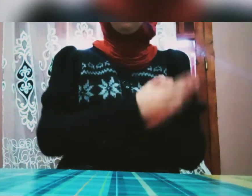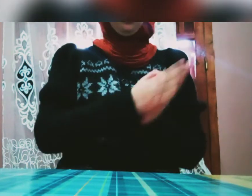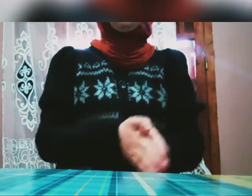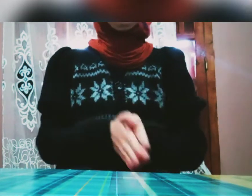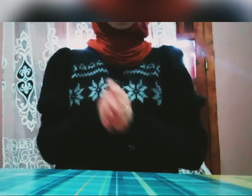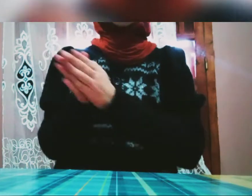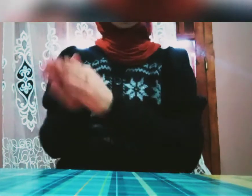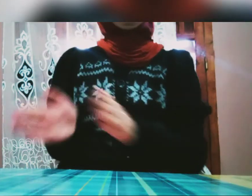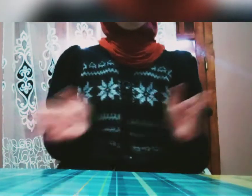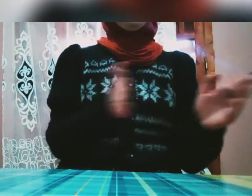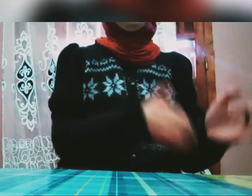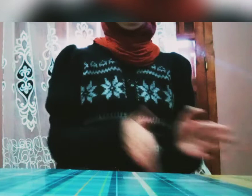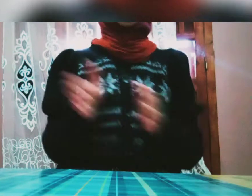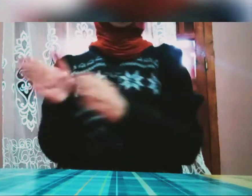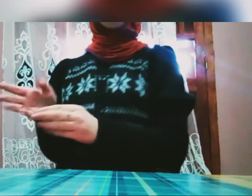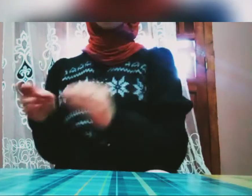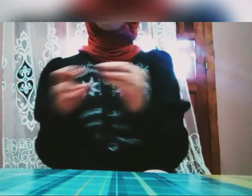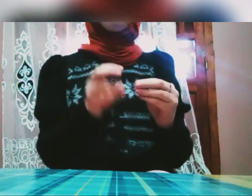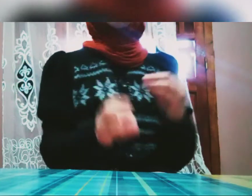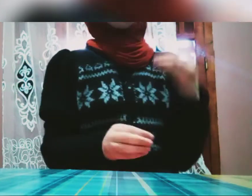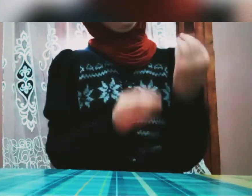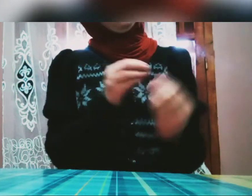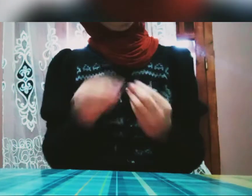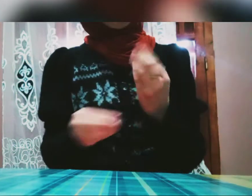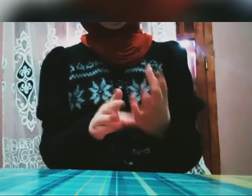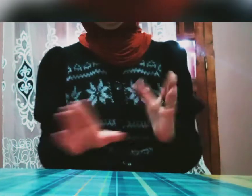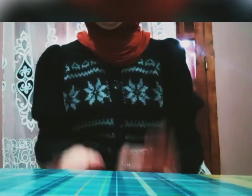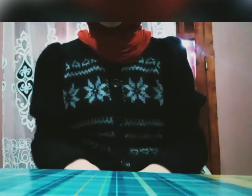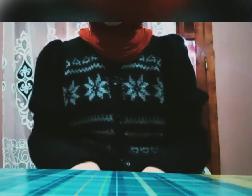واحدة على فرض حدة بس تفهموهم عليا مليح.